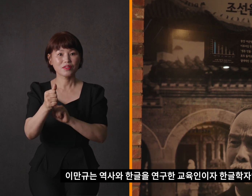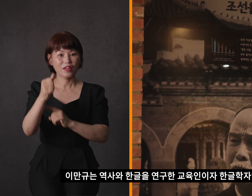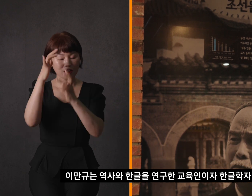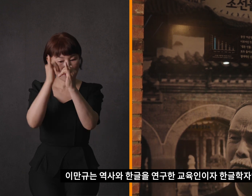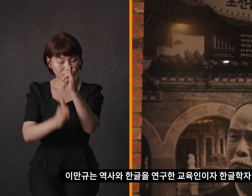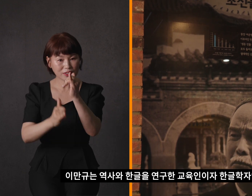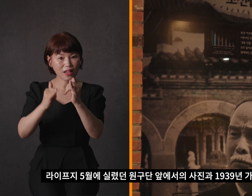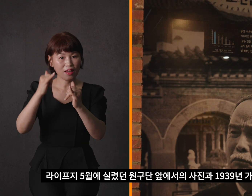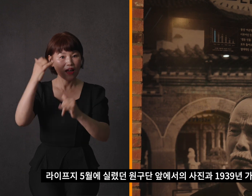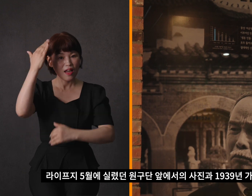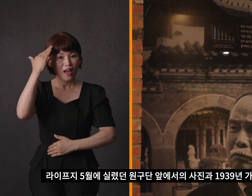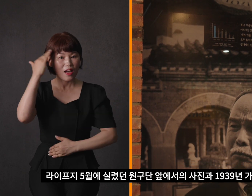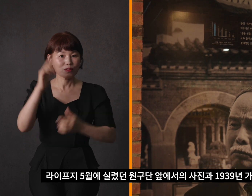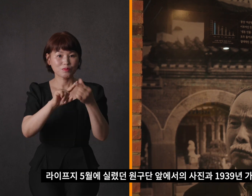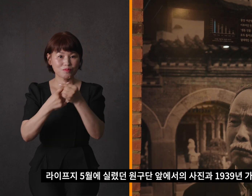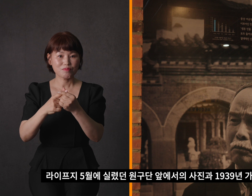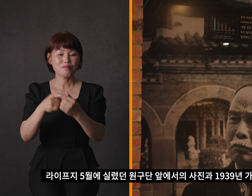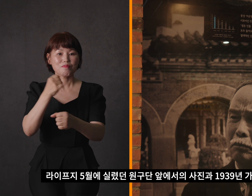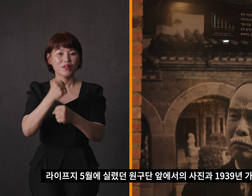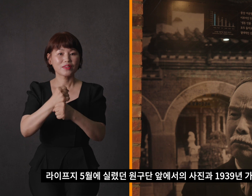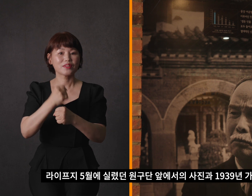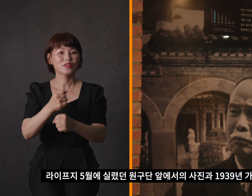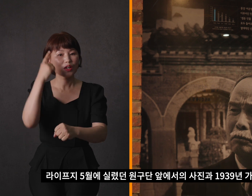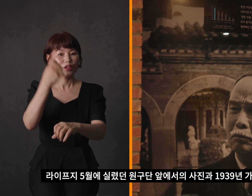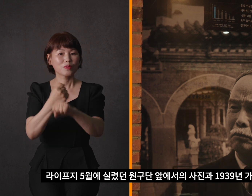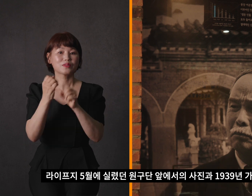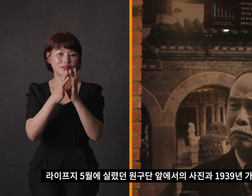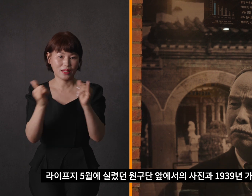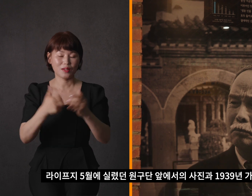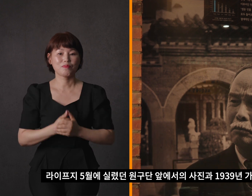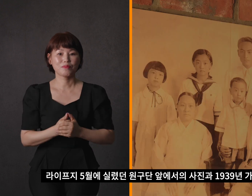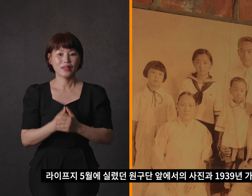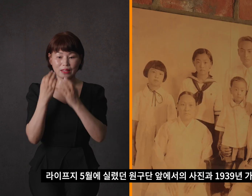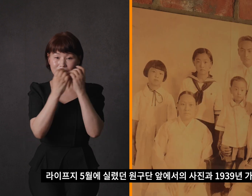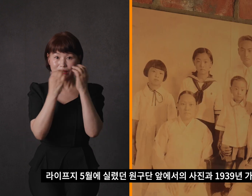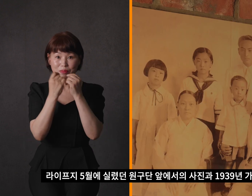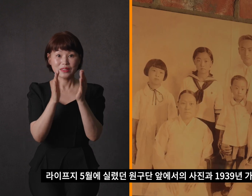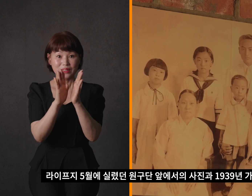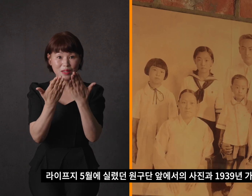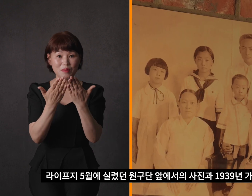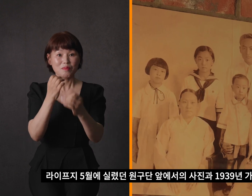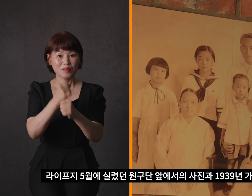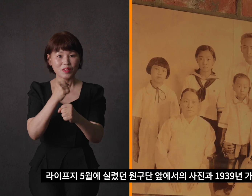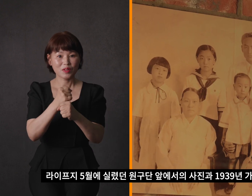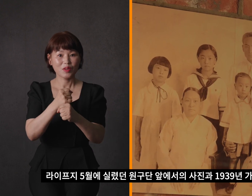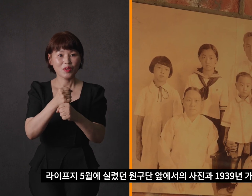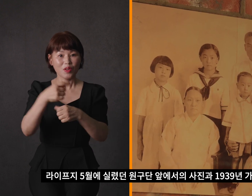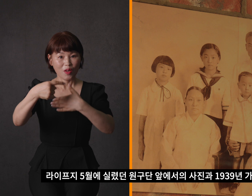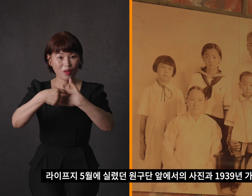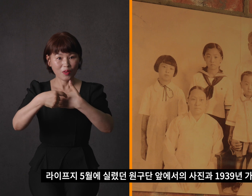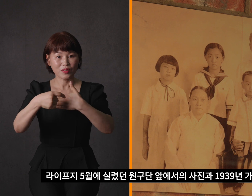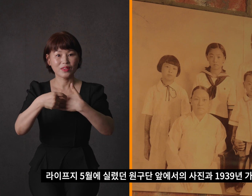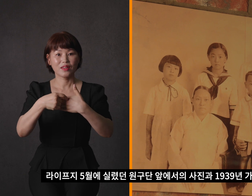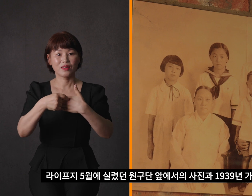한글학자였습니다. 라이프지 5월에 실렸던 원구단 앞에서의 사진과 1939년 가족